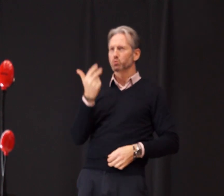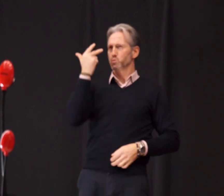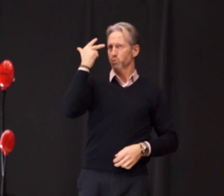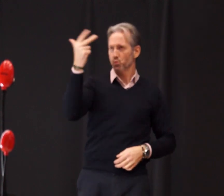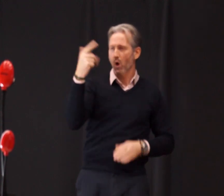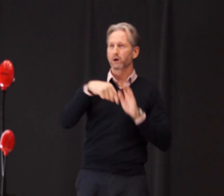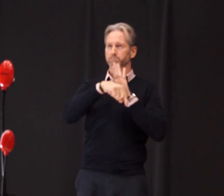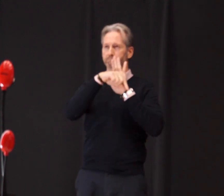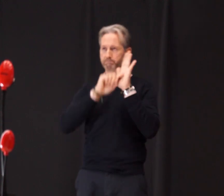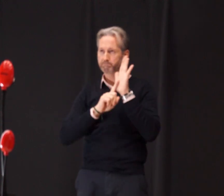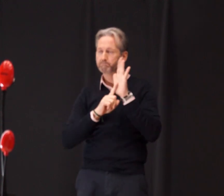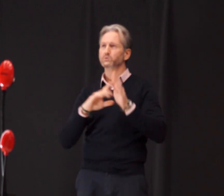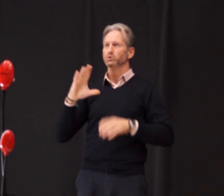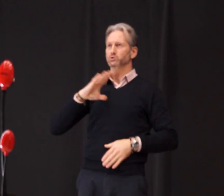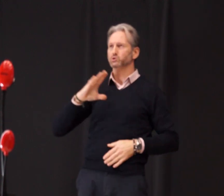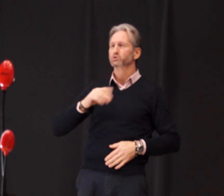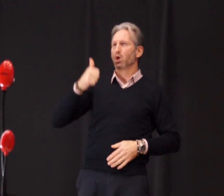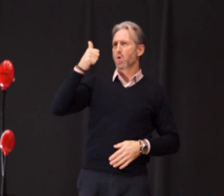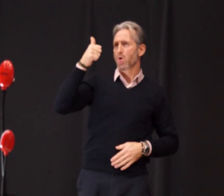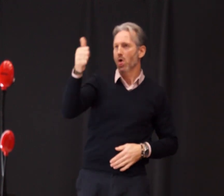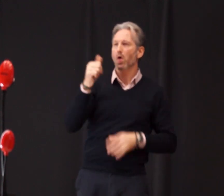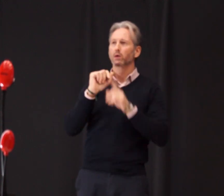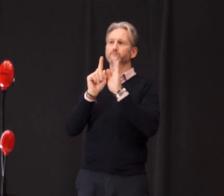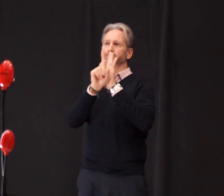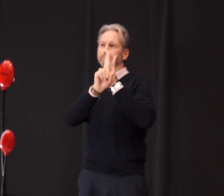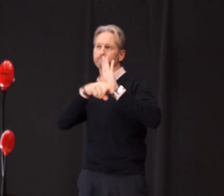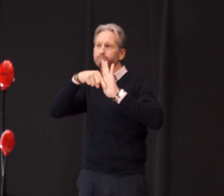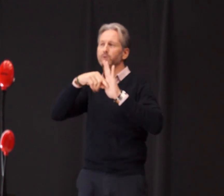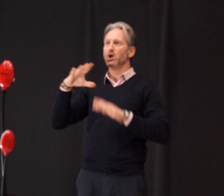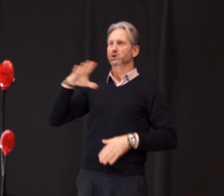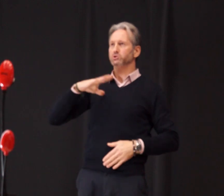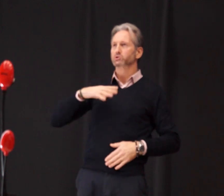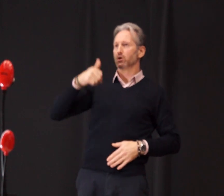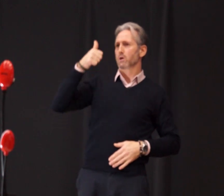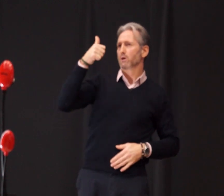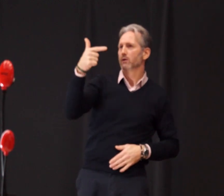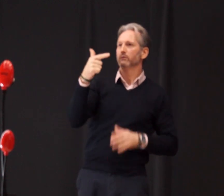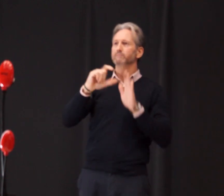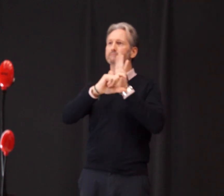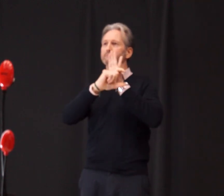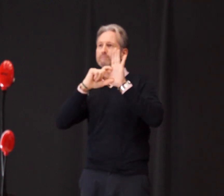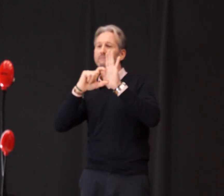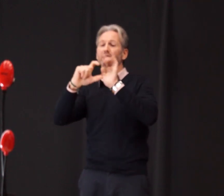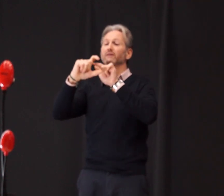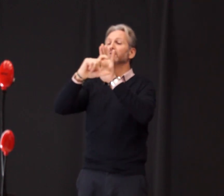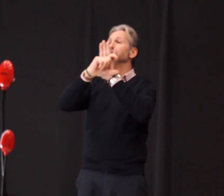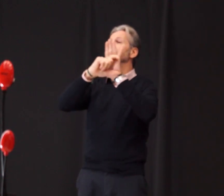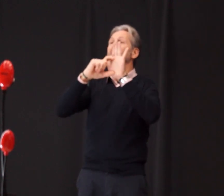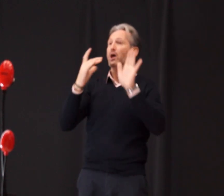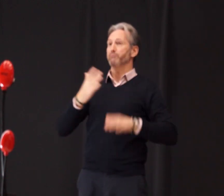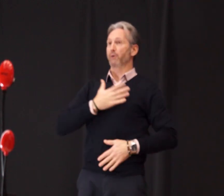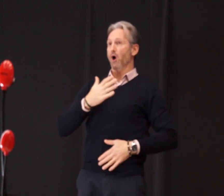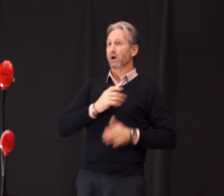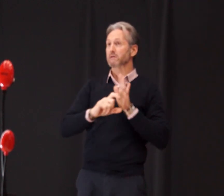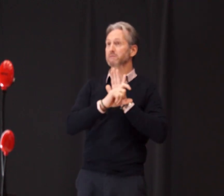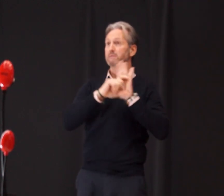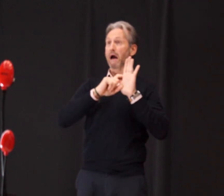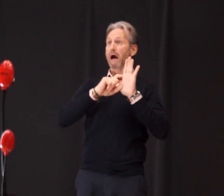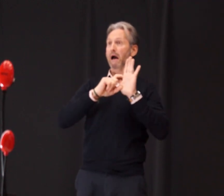décris les émotions et les expressions du visage. Alors je vais pouvoir dire dans une phrase, je vais trouver